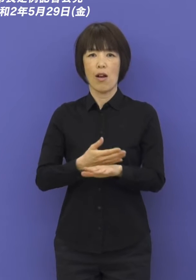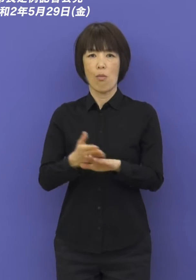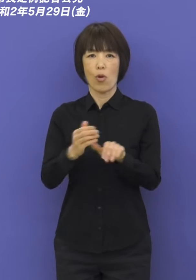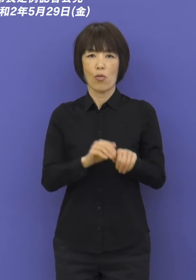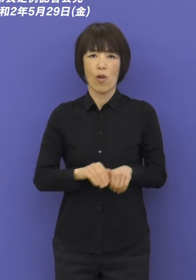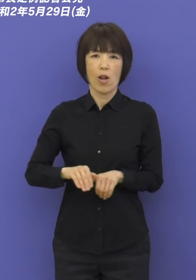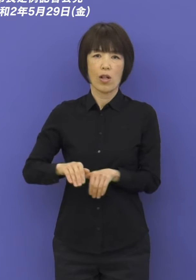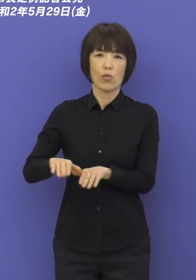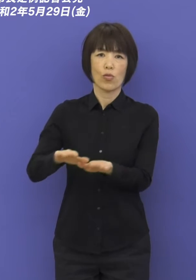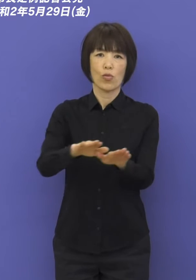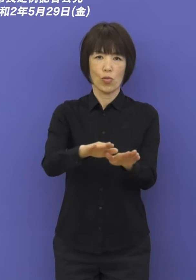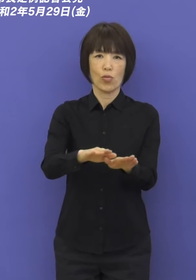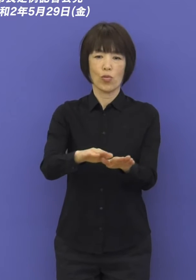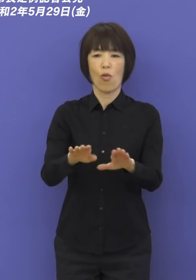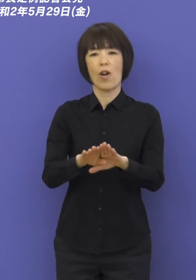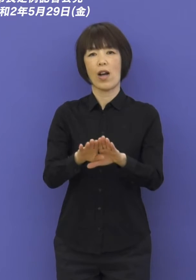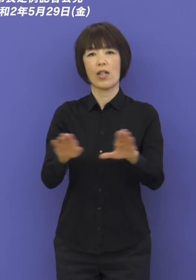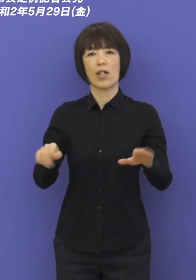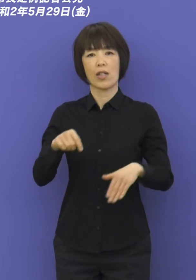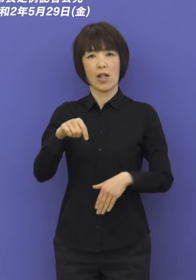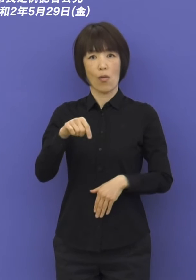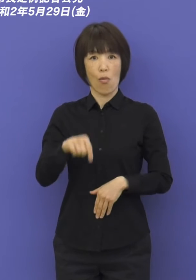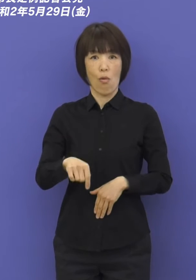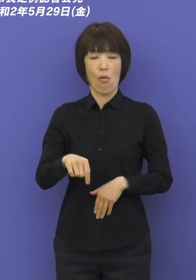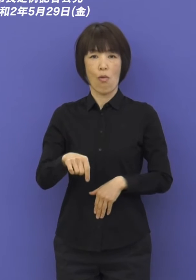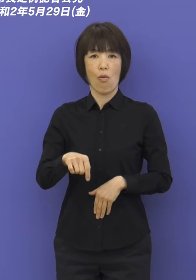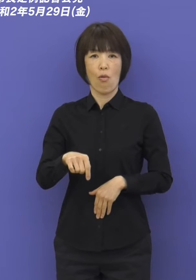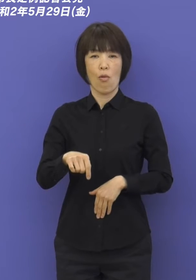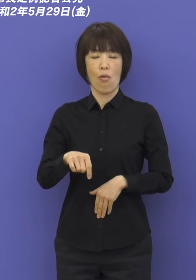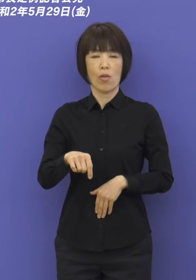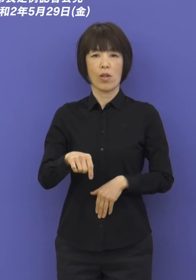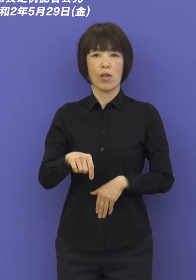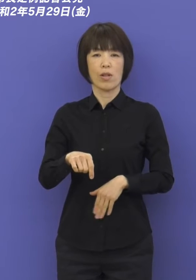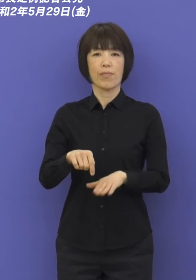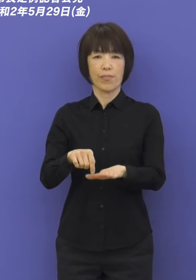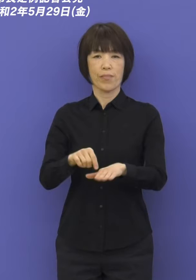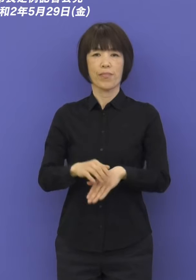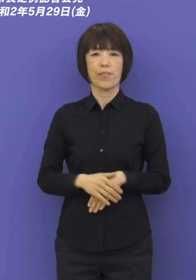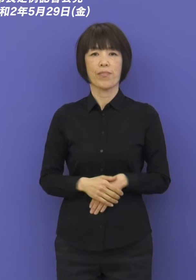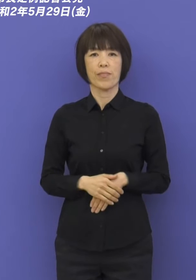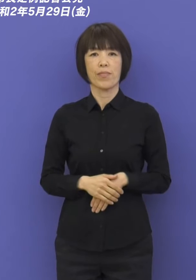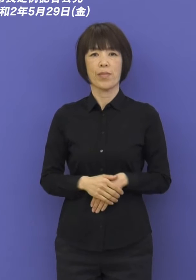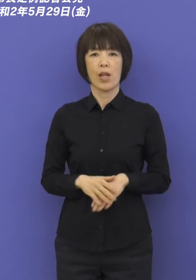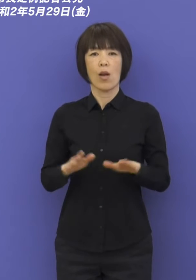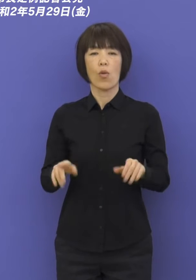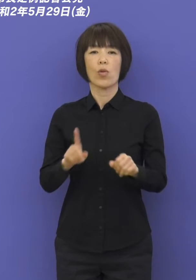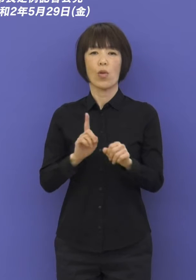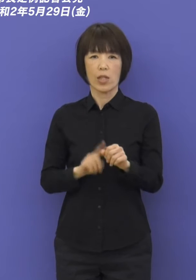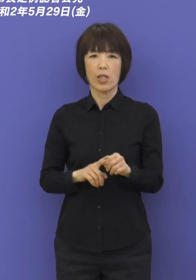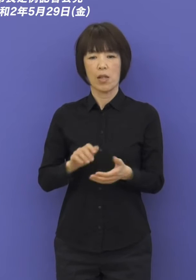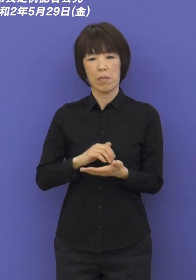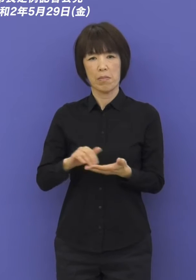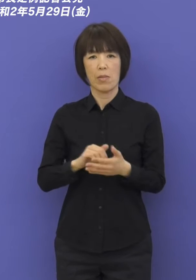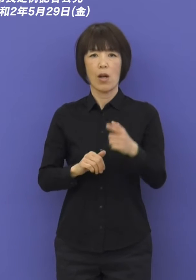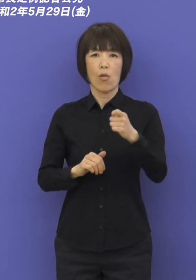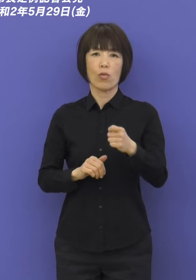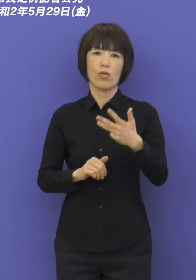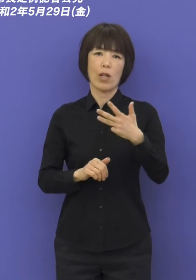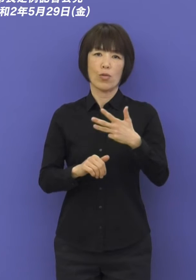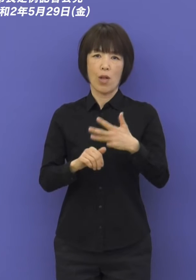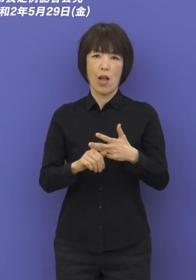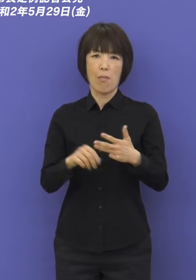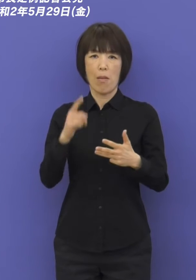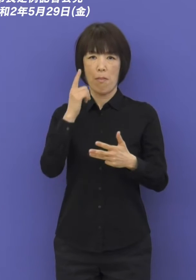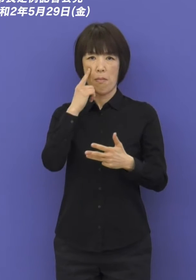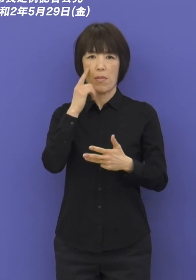ートレースを開催したボートレース発祥の地であり、今年で開設68